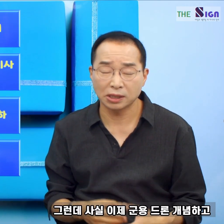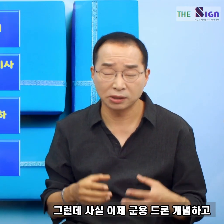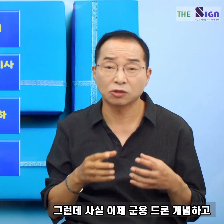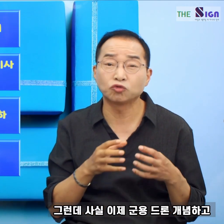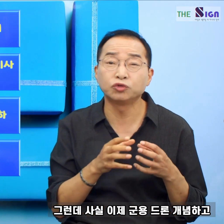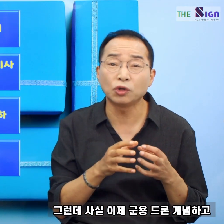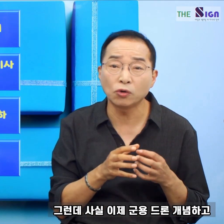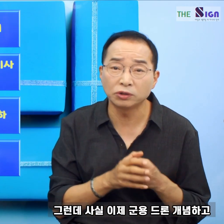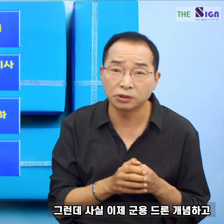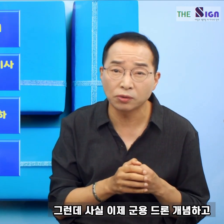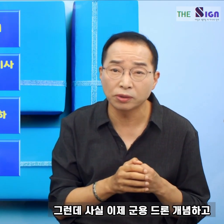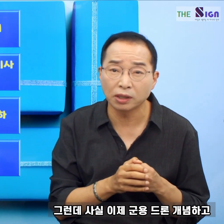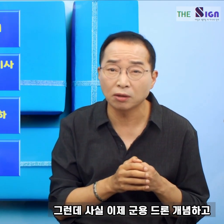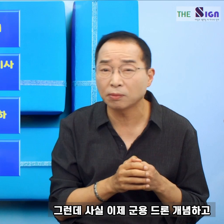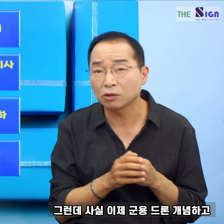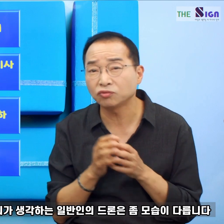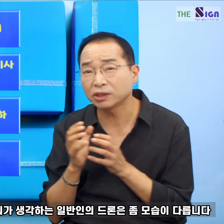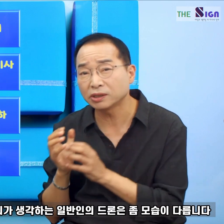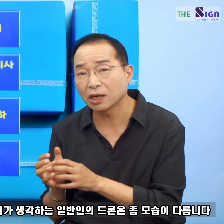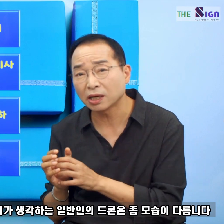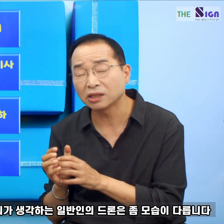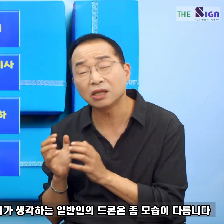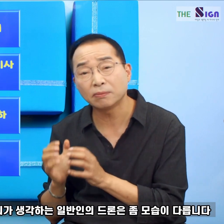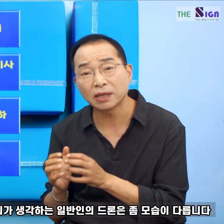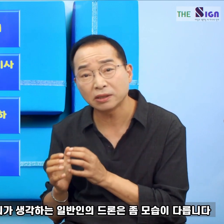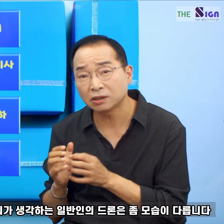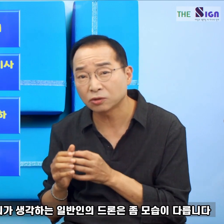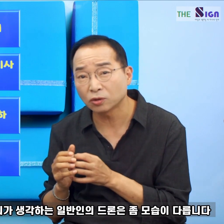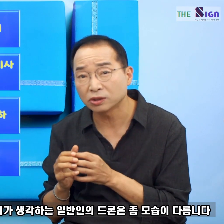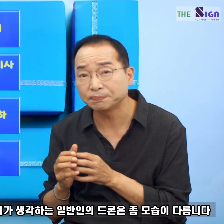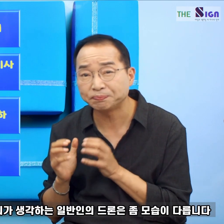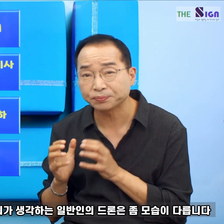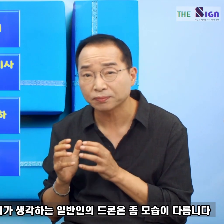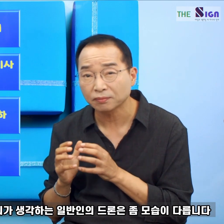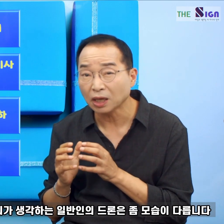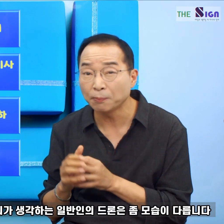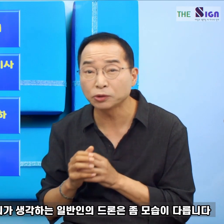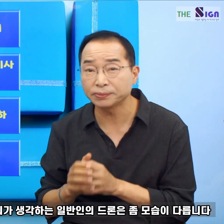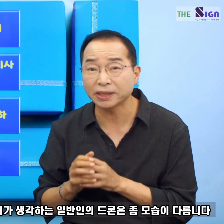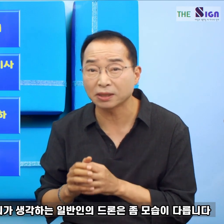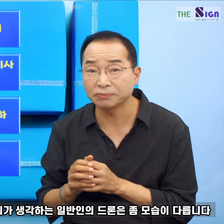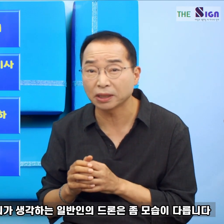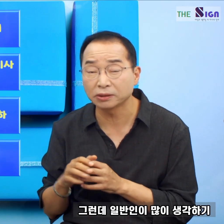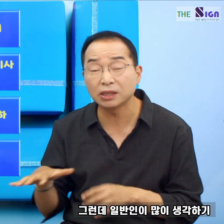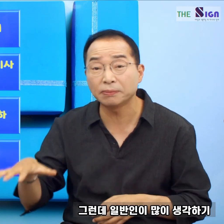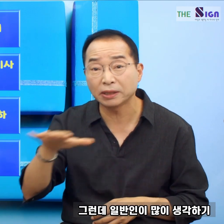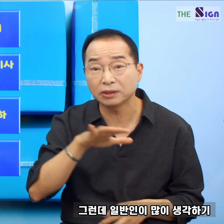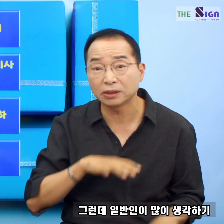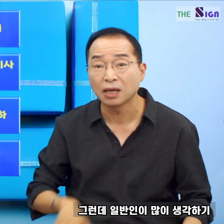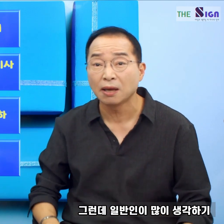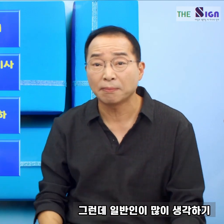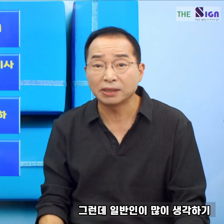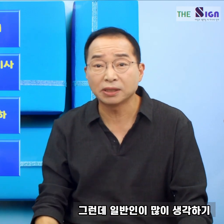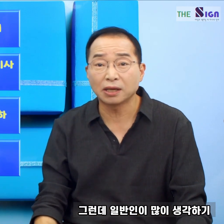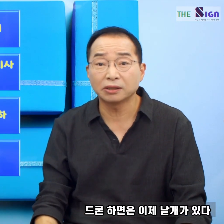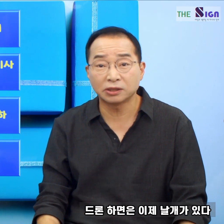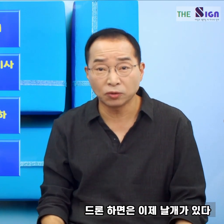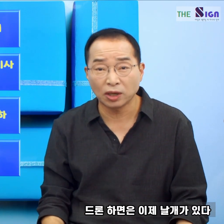이제 군용 드론 개념하고 우리가 생각하는 일반인의 드론은 좀 모습이 다릅니다. 근데 일반인이 많이 생각하기 드론 하면은